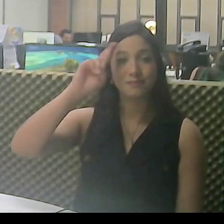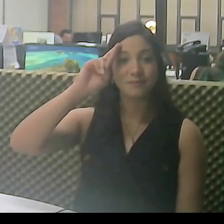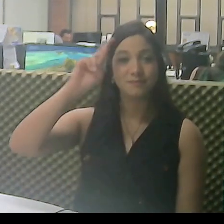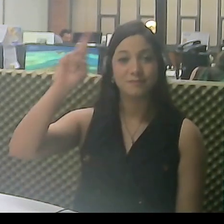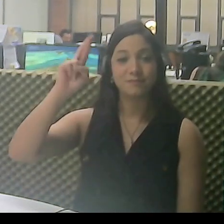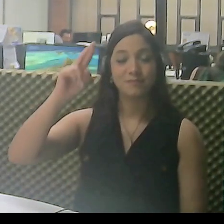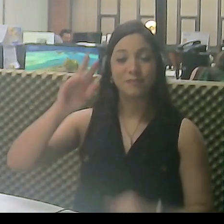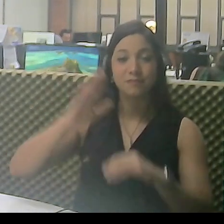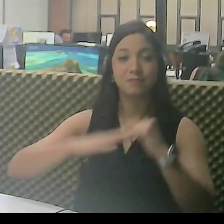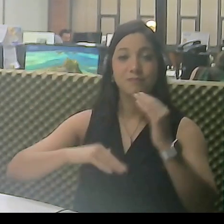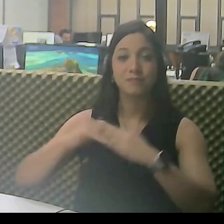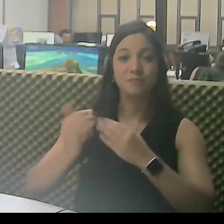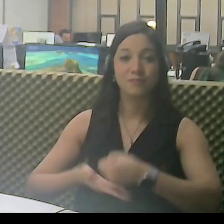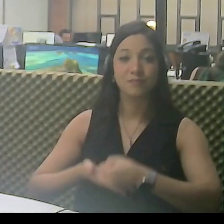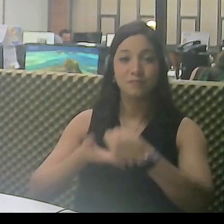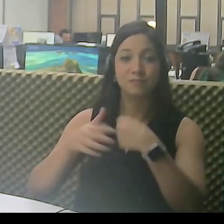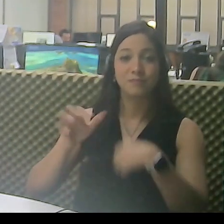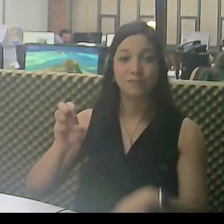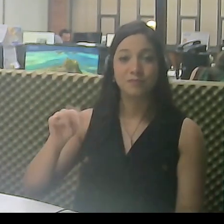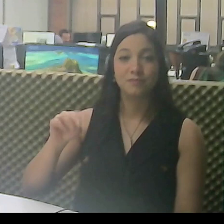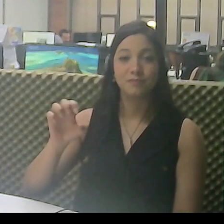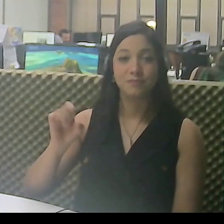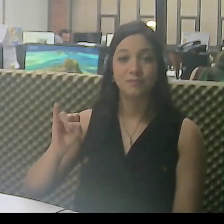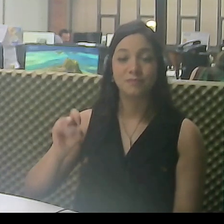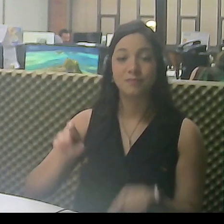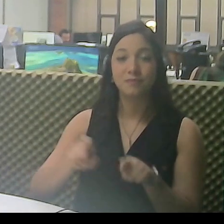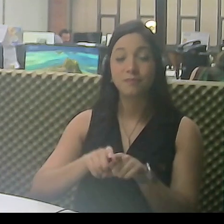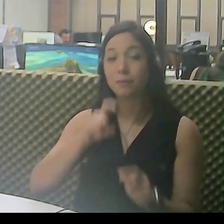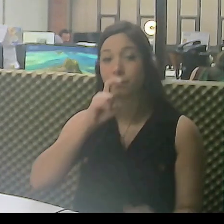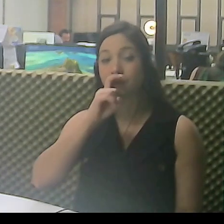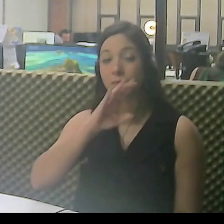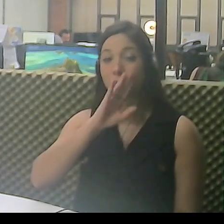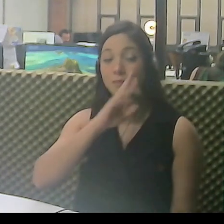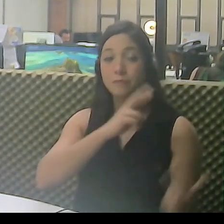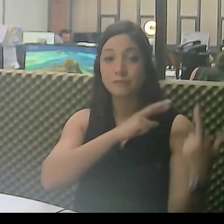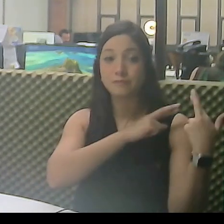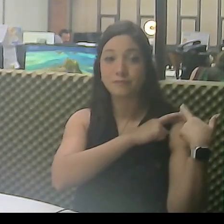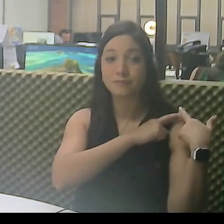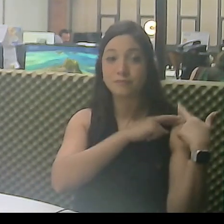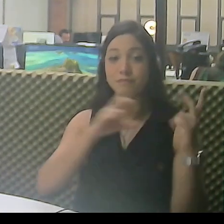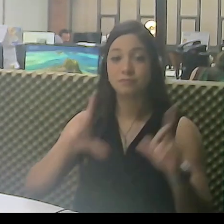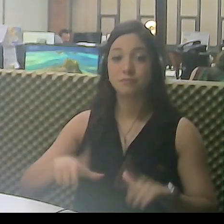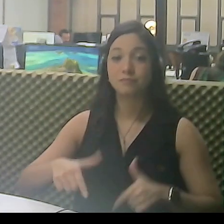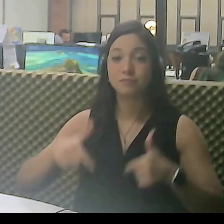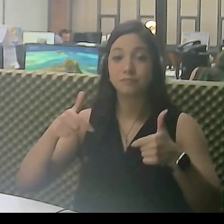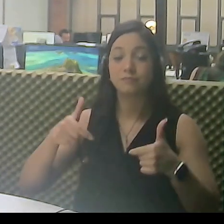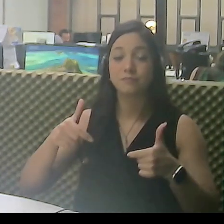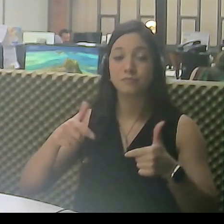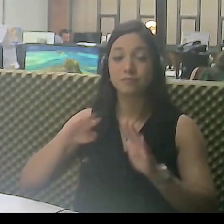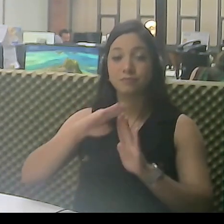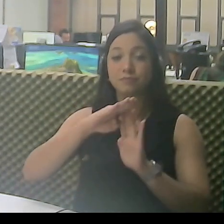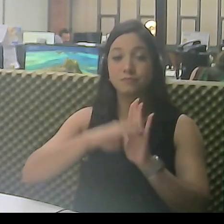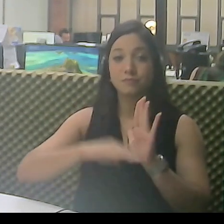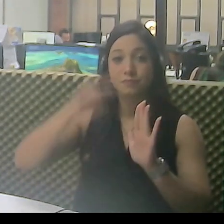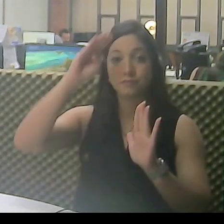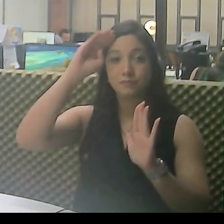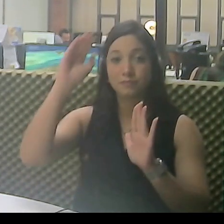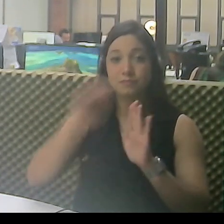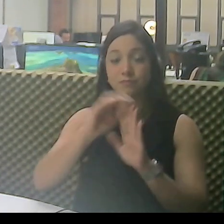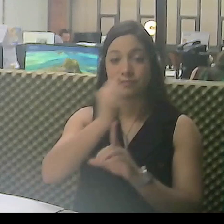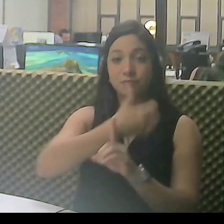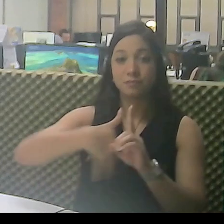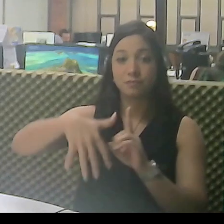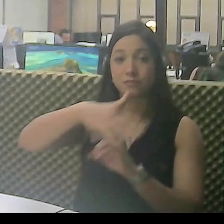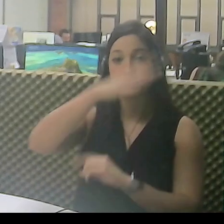e profissionais de apoio das EMEIs, além de pais e responsáveis. A iniciativa segue as orientações da Sociedade